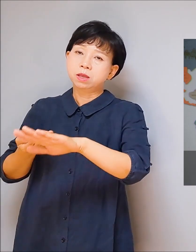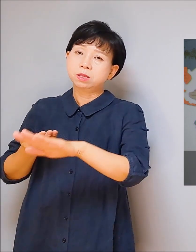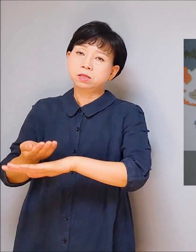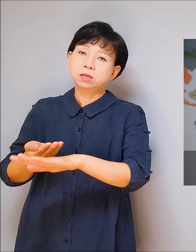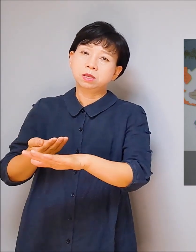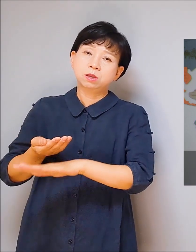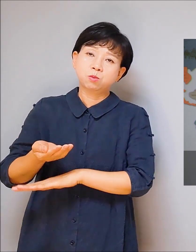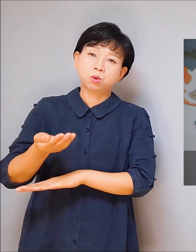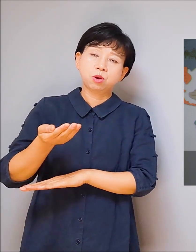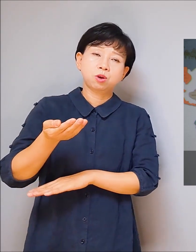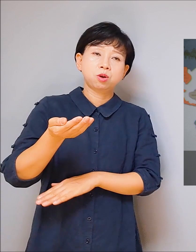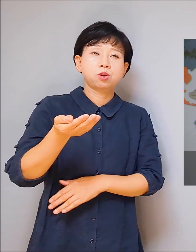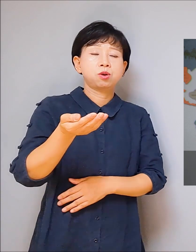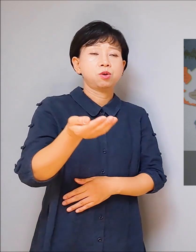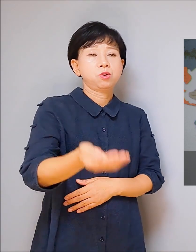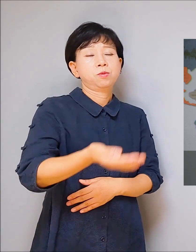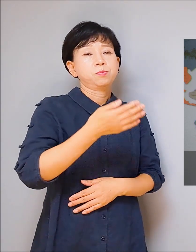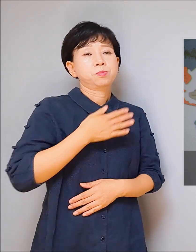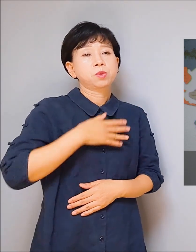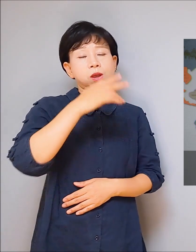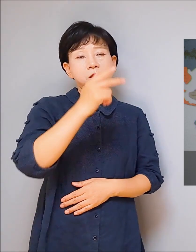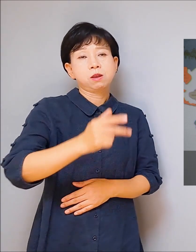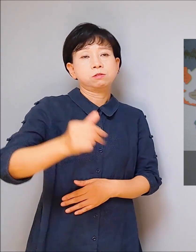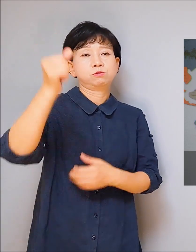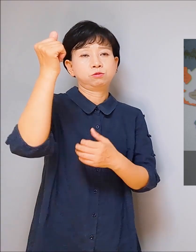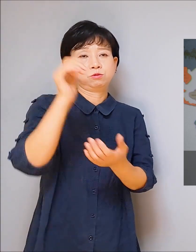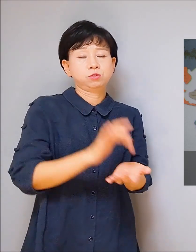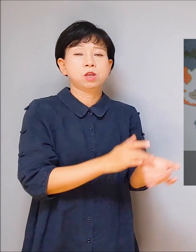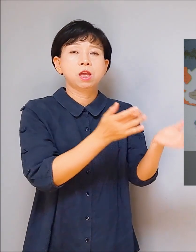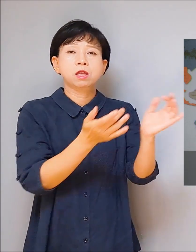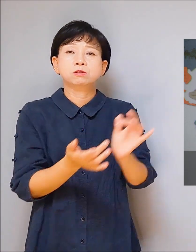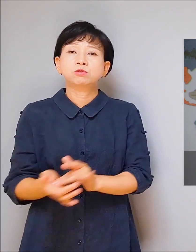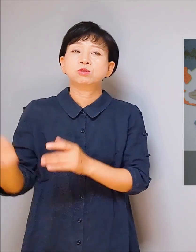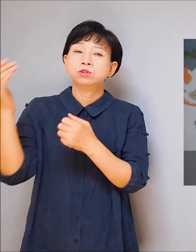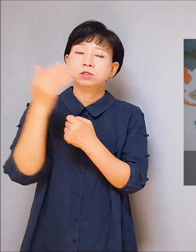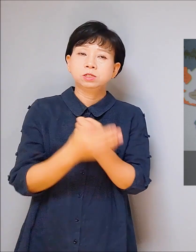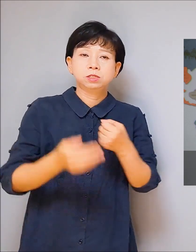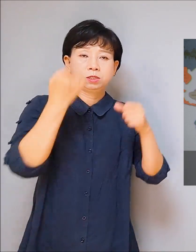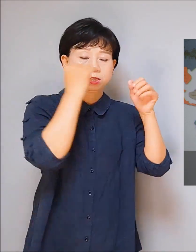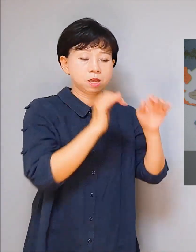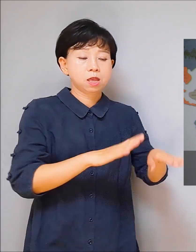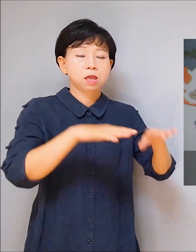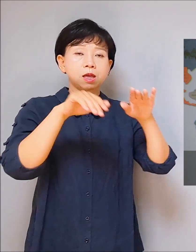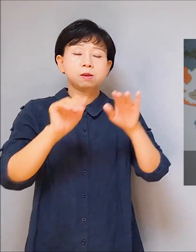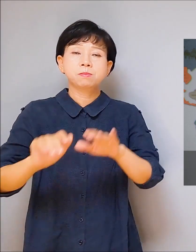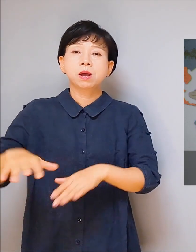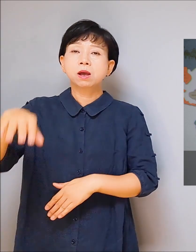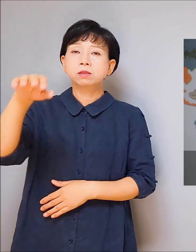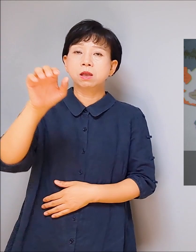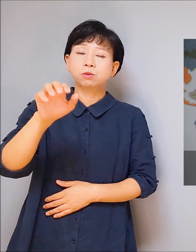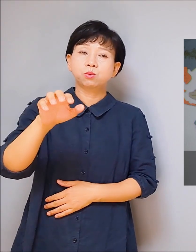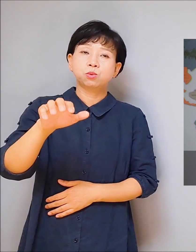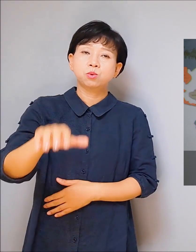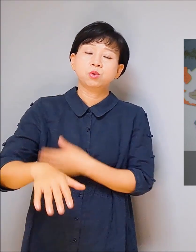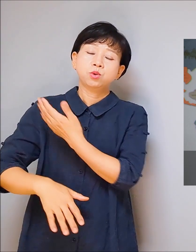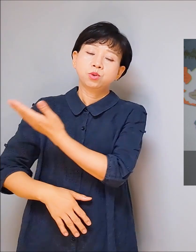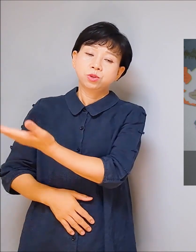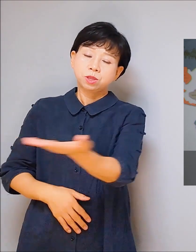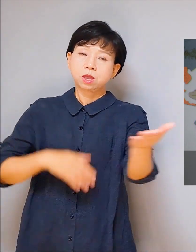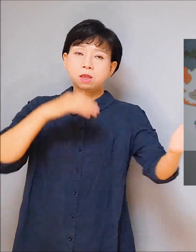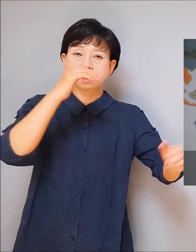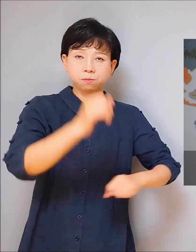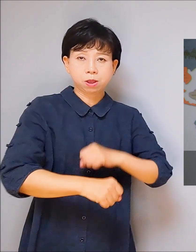장파에 배 띄워 내 주 예수 은혜의